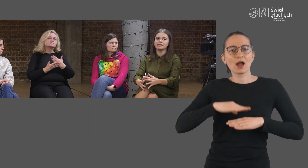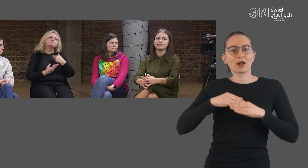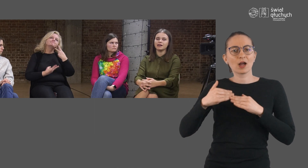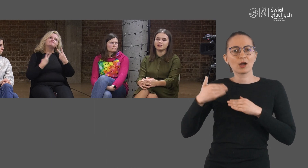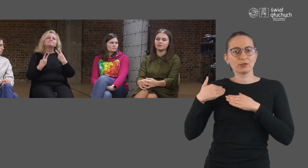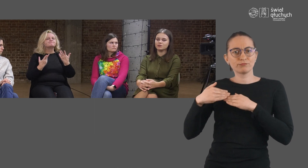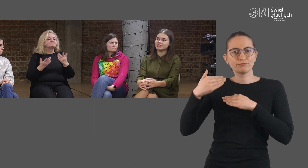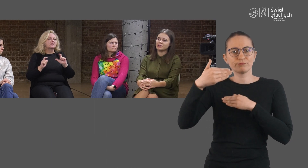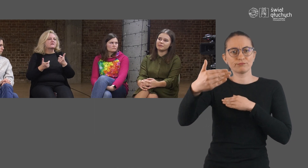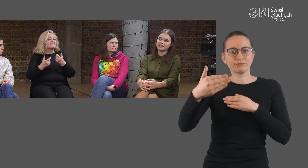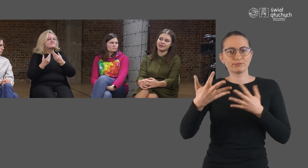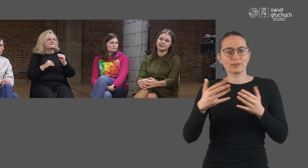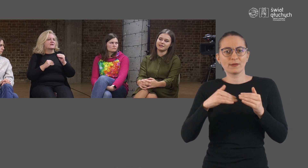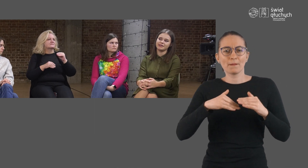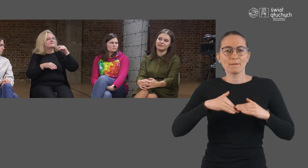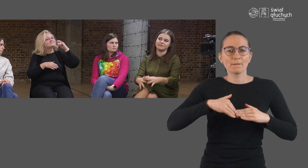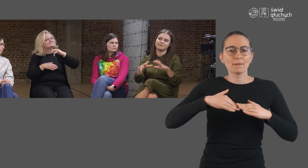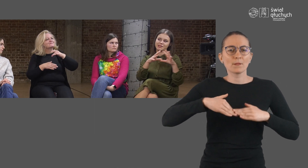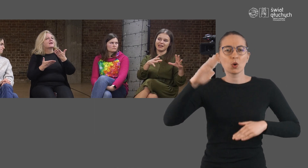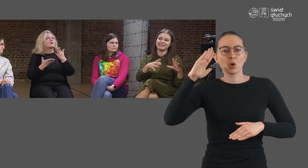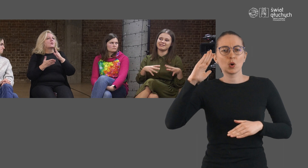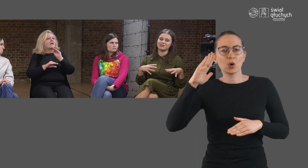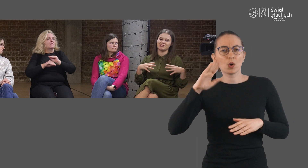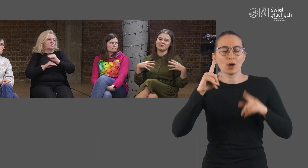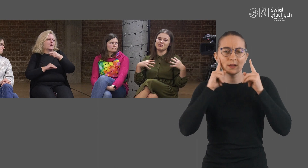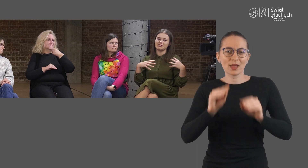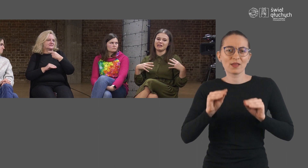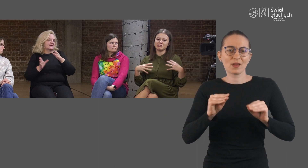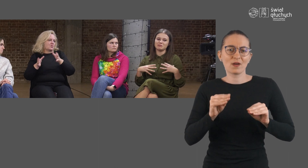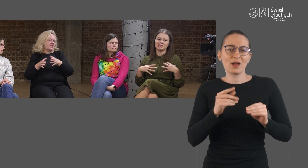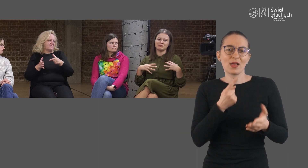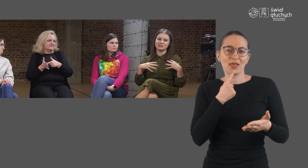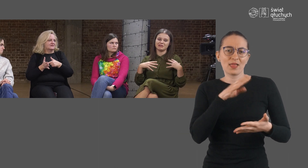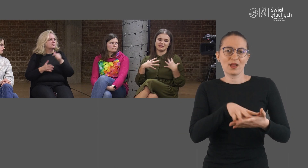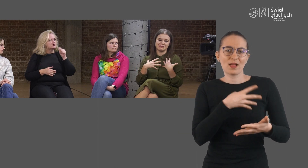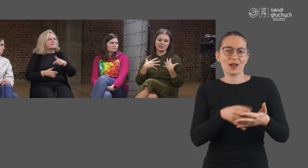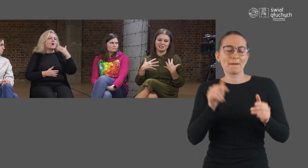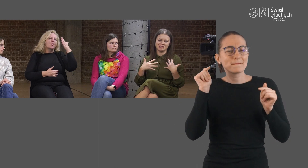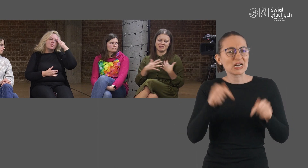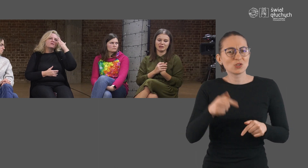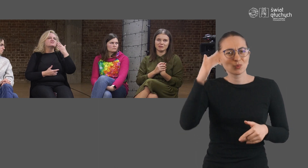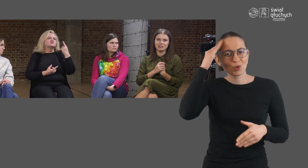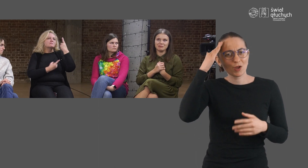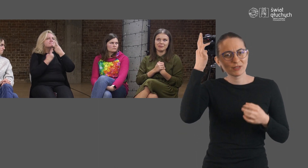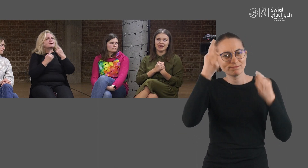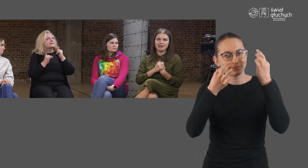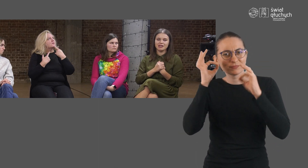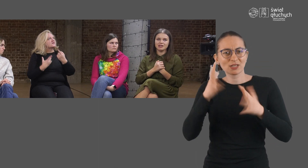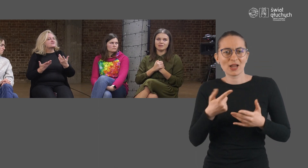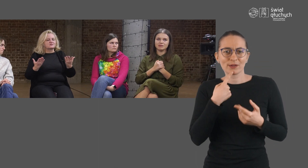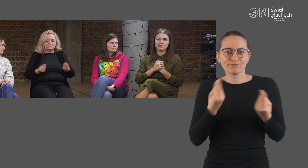więcej, jak dużo jest zakłamanej edukacji, czyli trzeba też umieć myśleć, jak to powiedzieć,